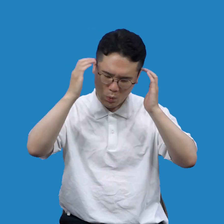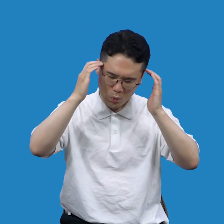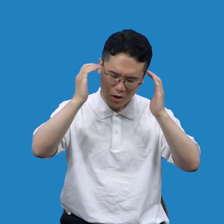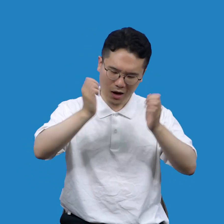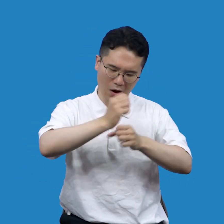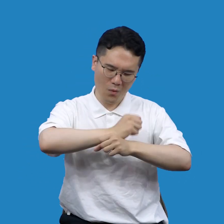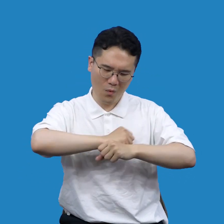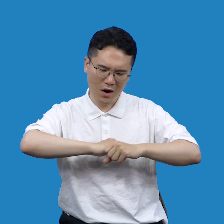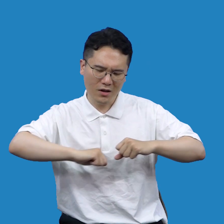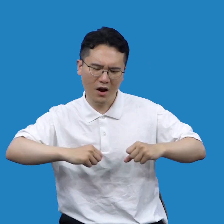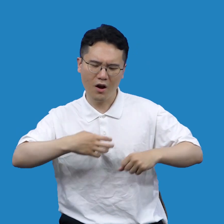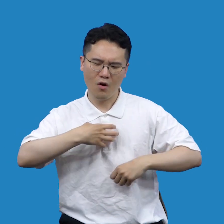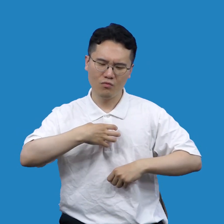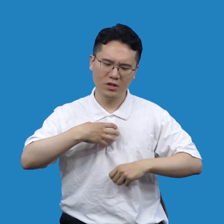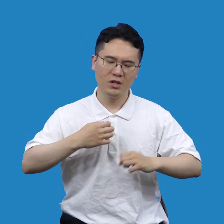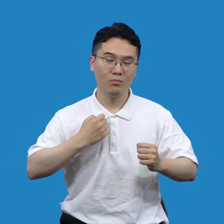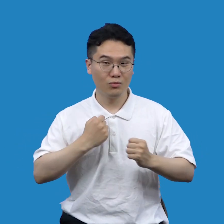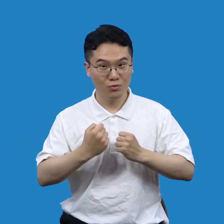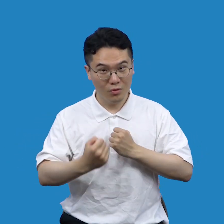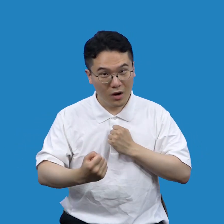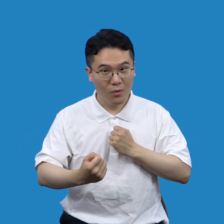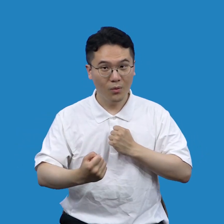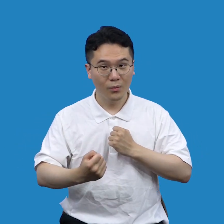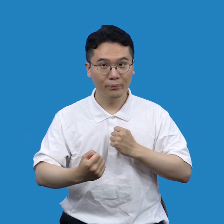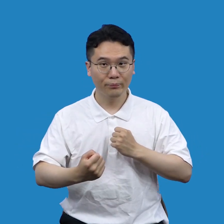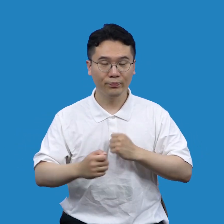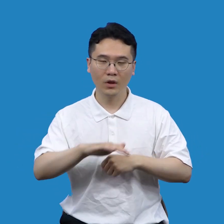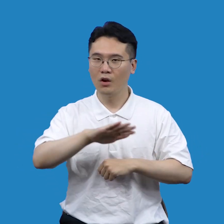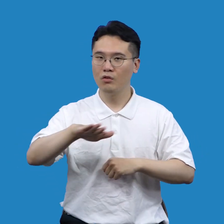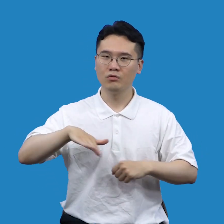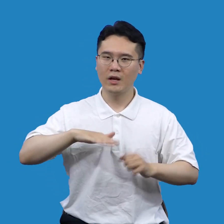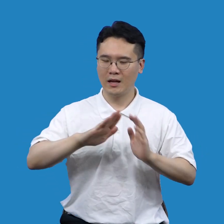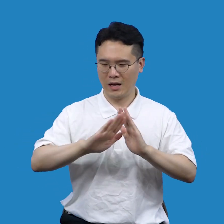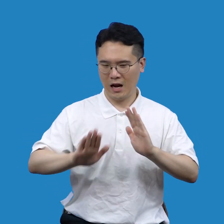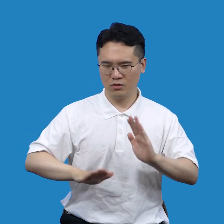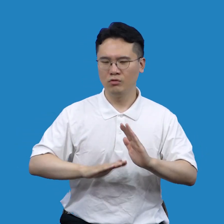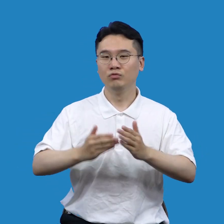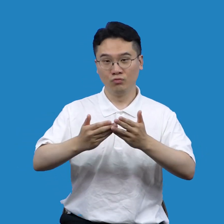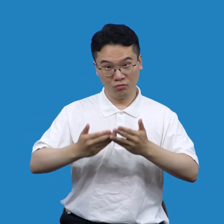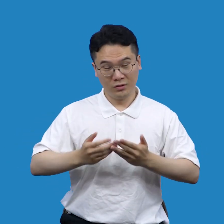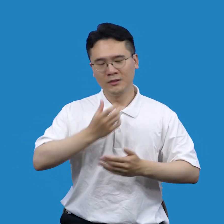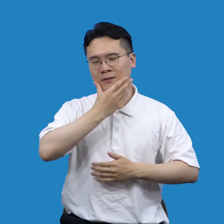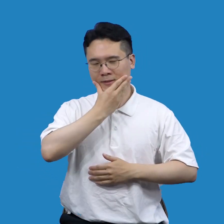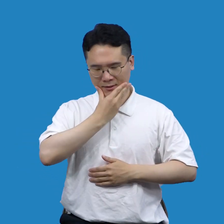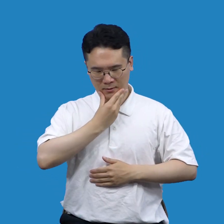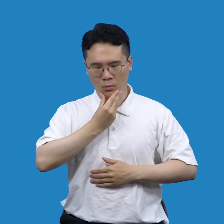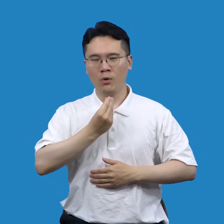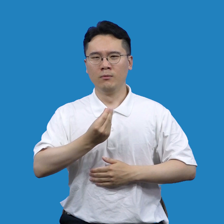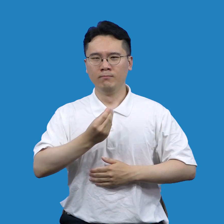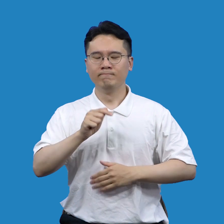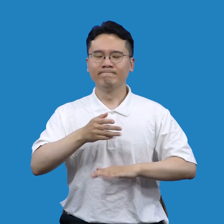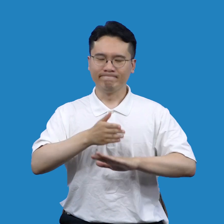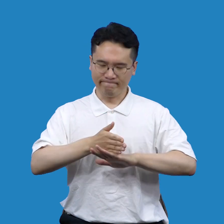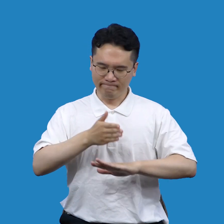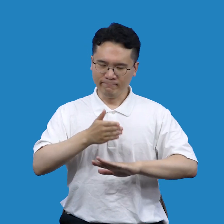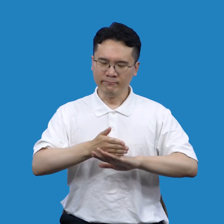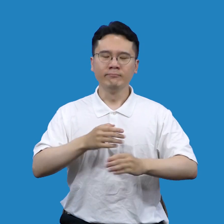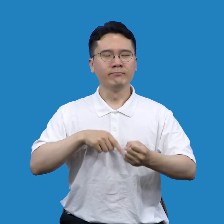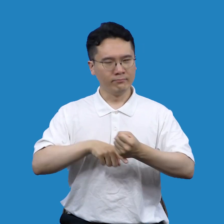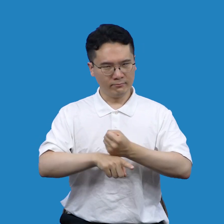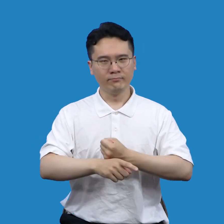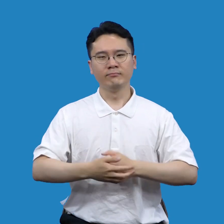찬바람, 광야의 위기에도 불구하고 우리의 가정에 주신 행복을 감사해야 할 이유인